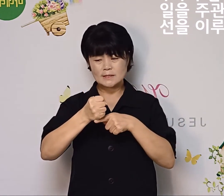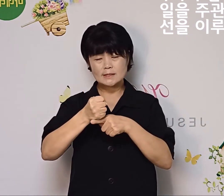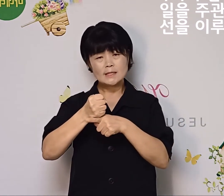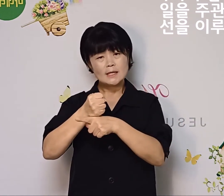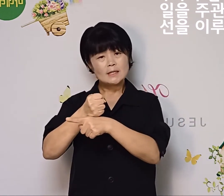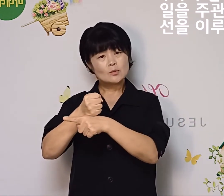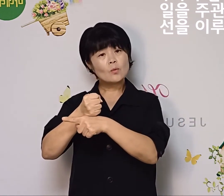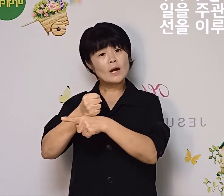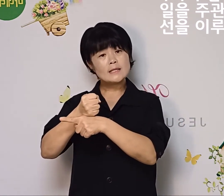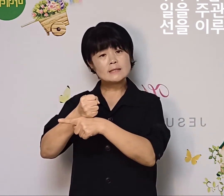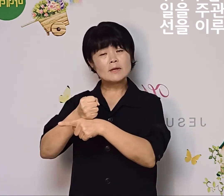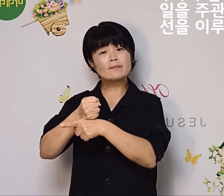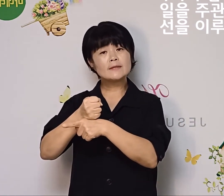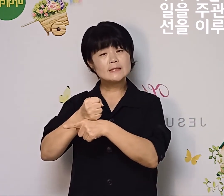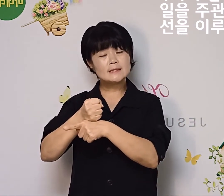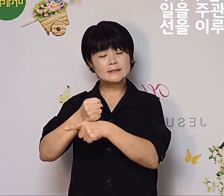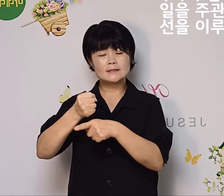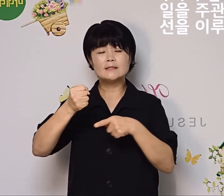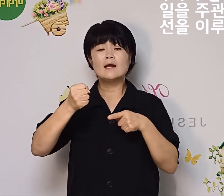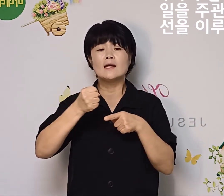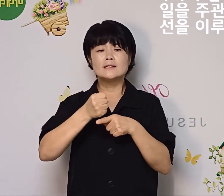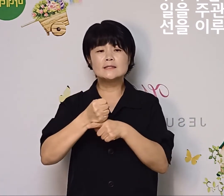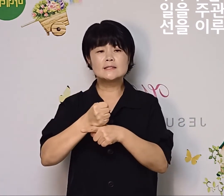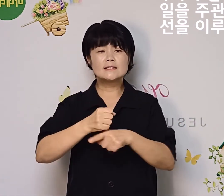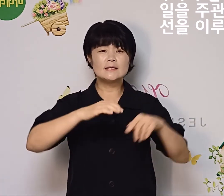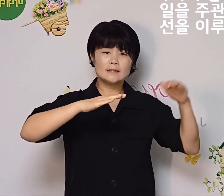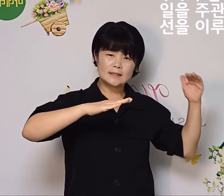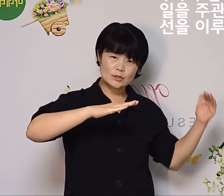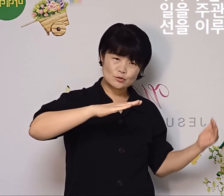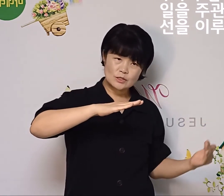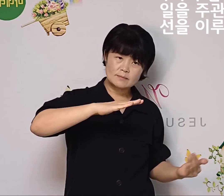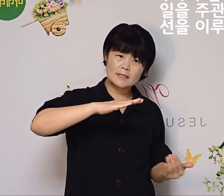검지를 통과하시면 뜻을 이루심이라.